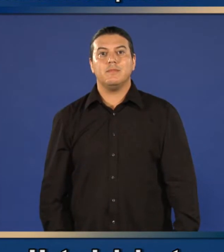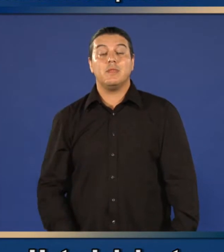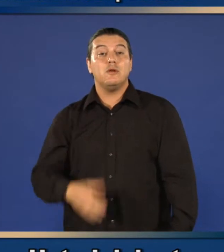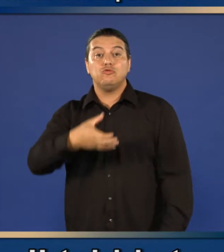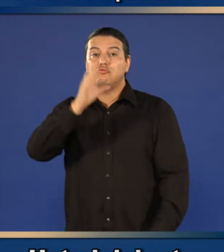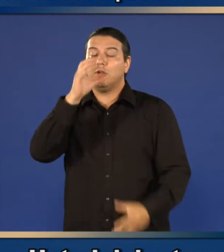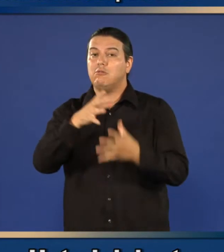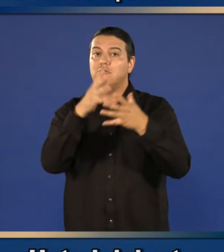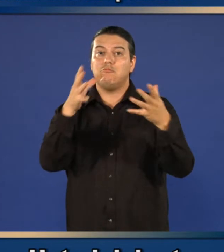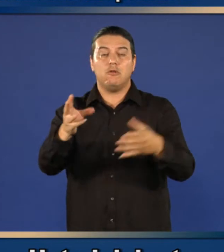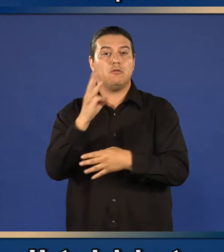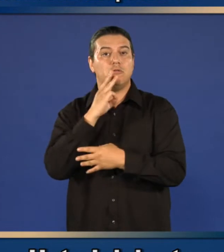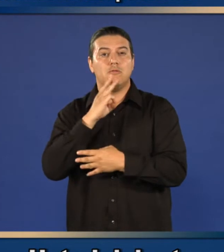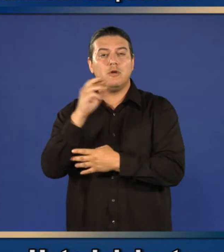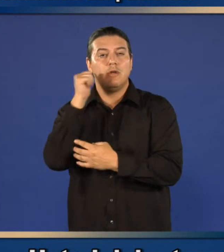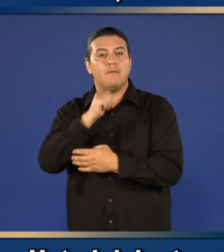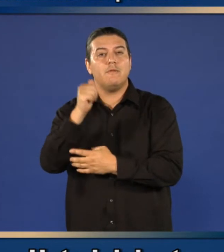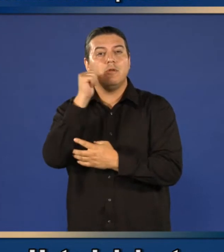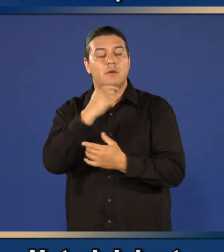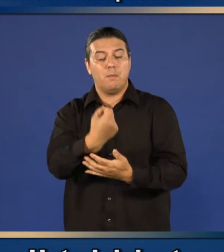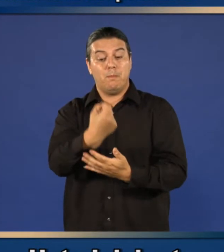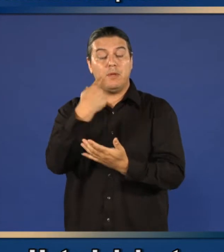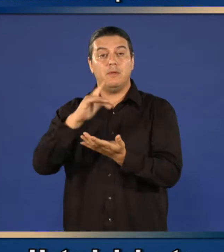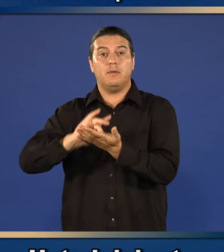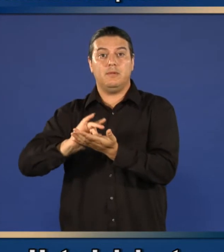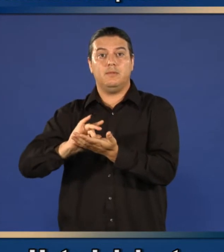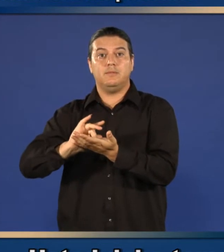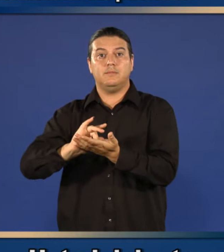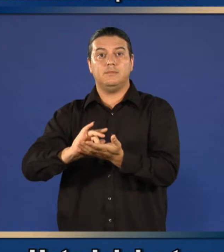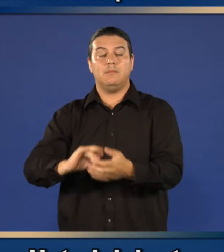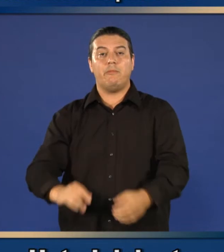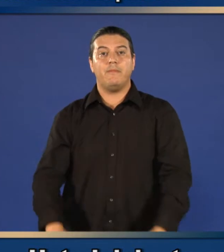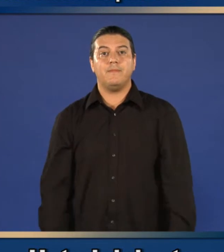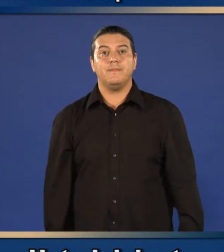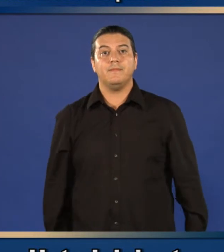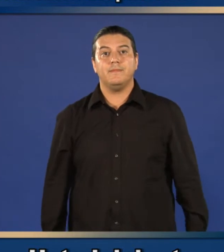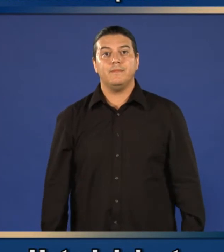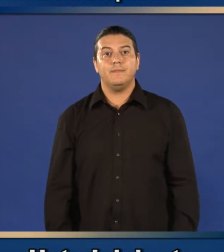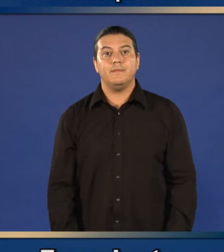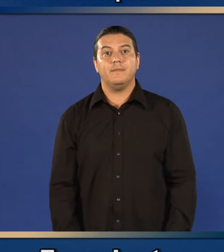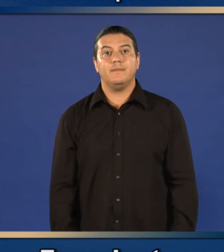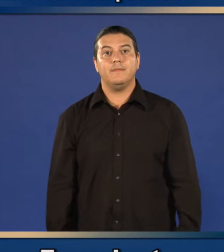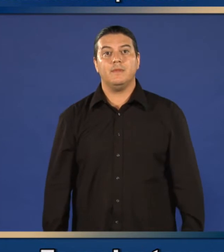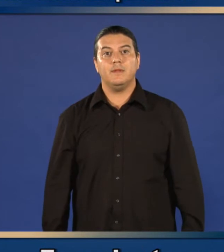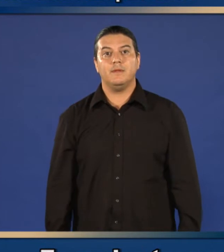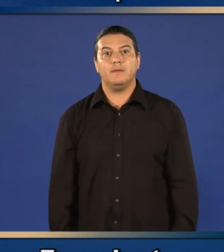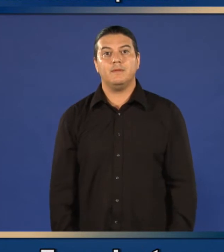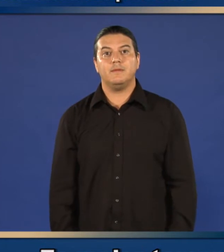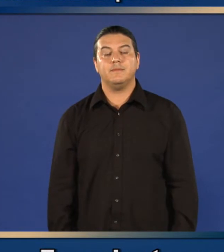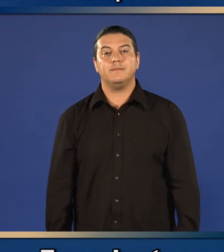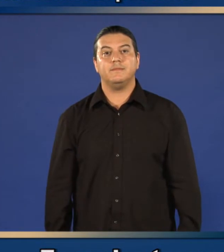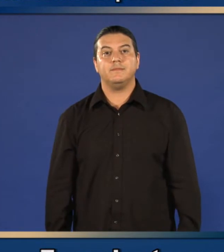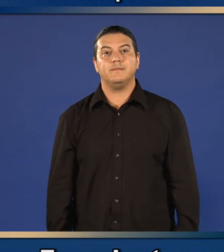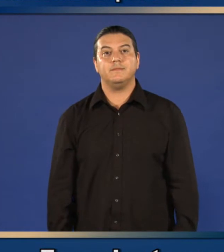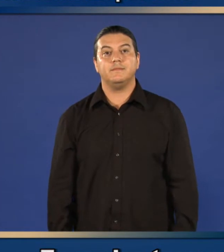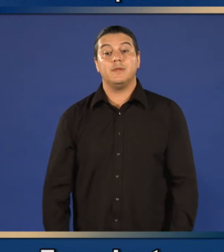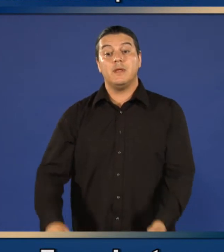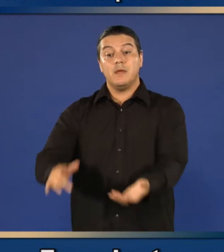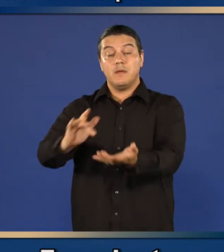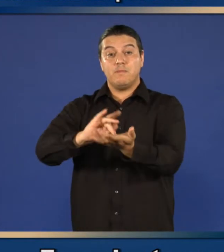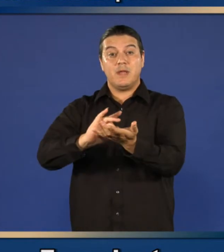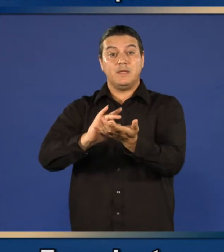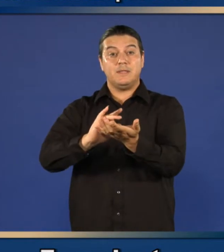cada día mientras está tomando este medicamento es mejor tomar este medicamento